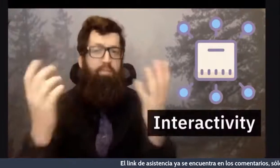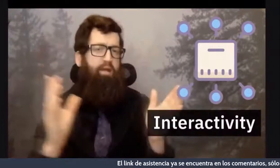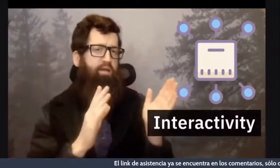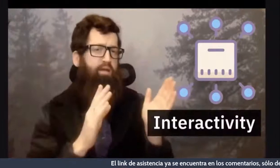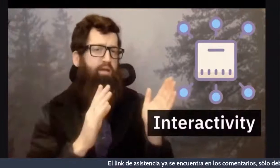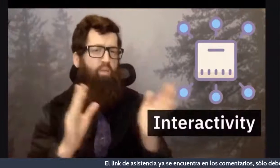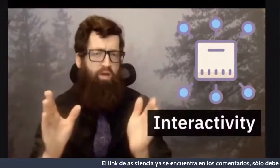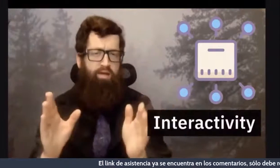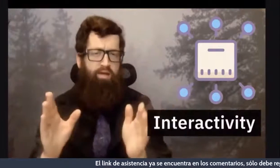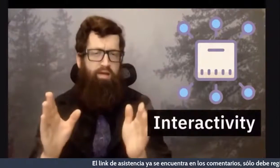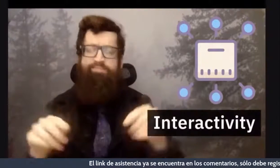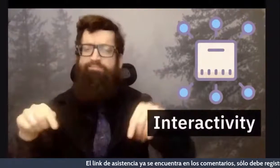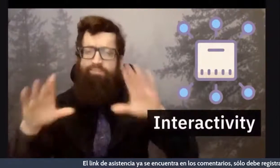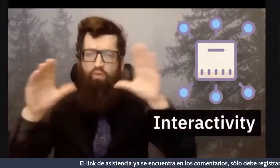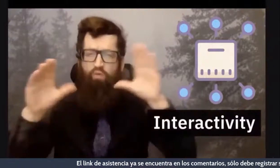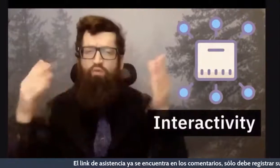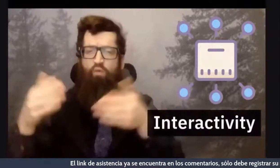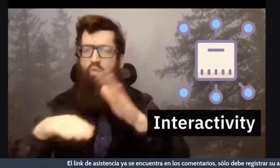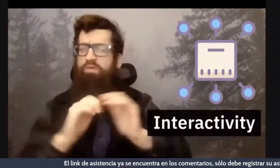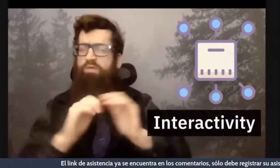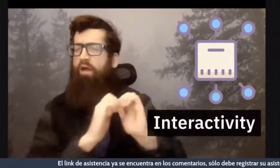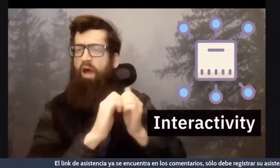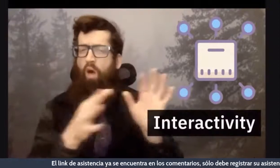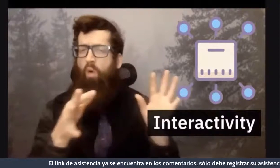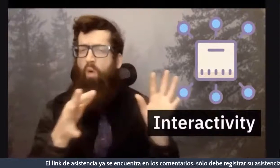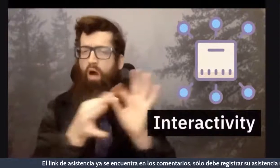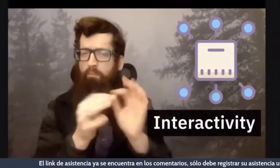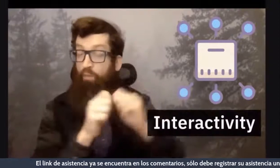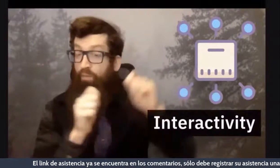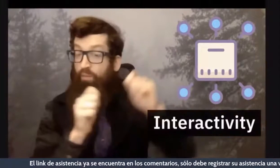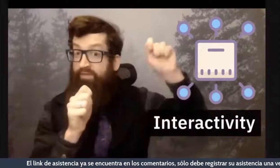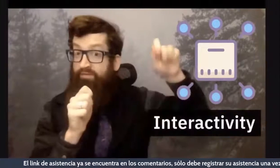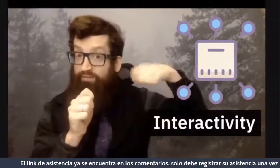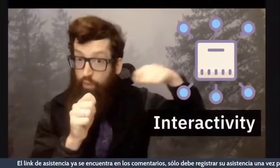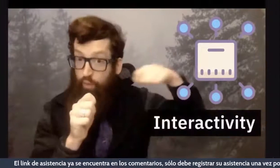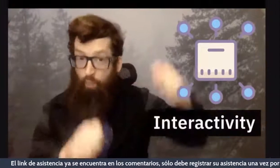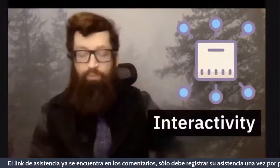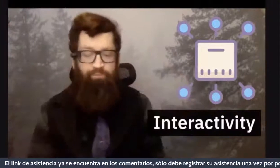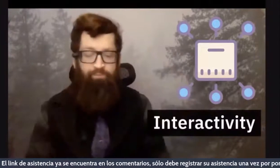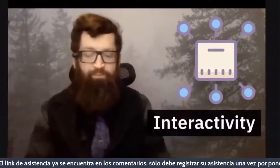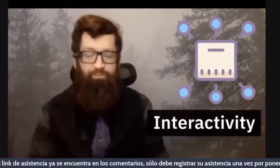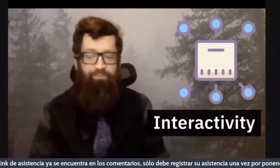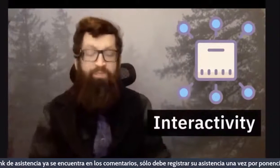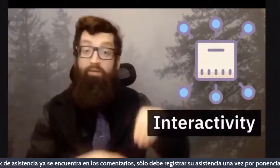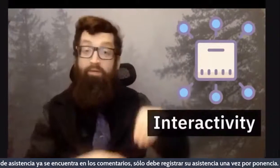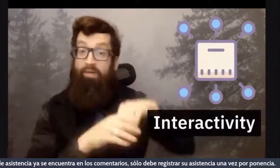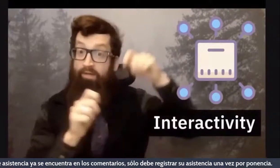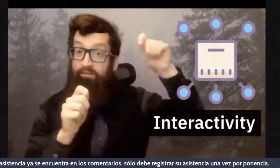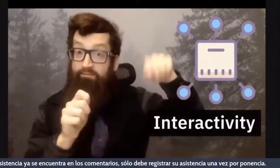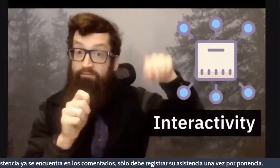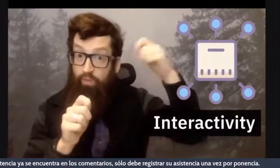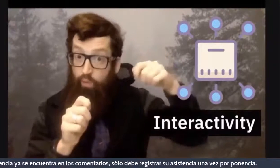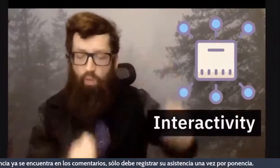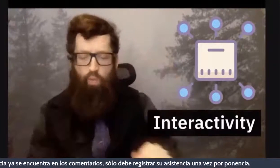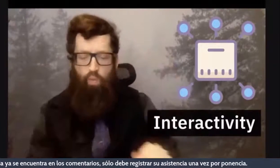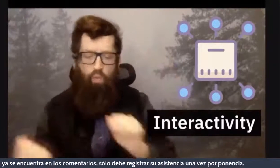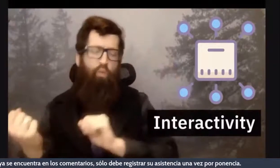Vamos a empezar con el video. El video debe tener imágenes a las cuales darle clic y palabras clave que